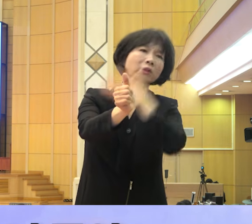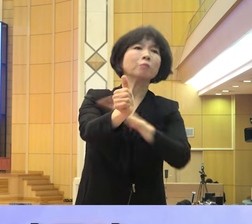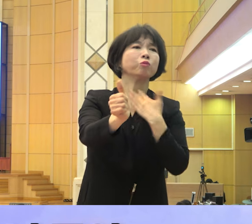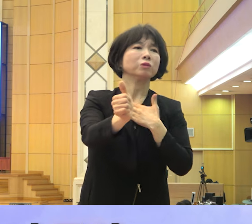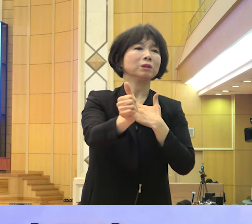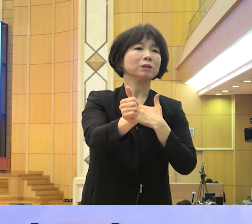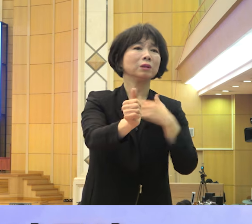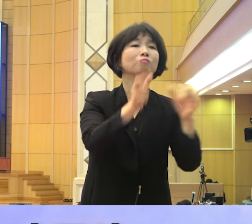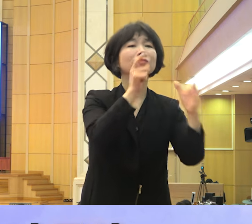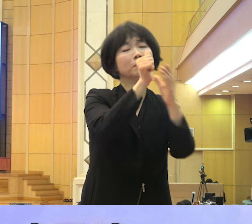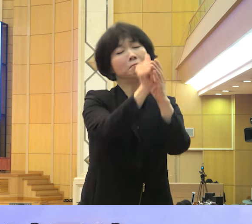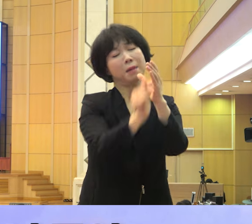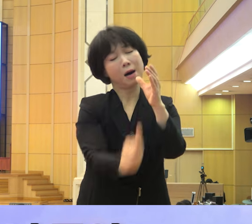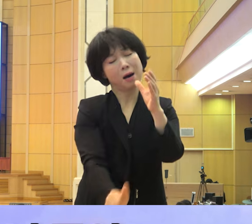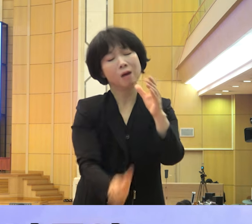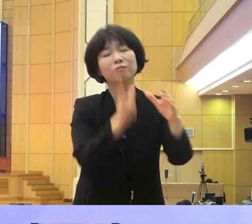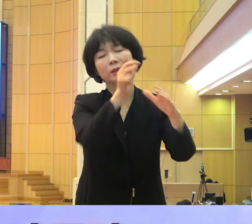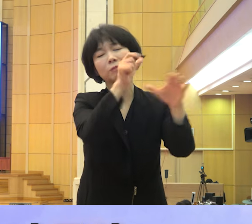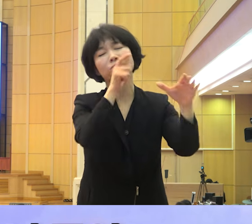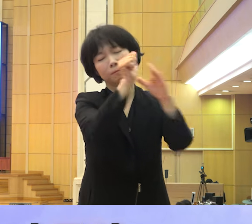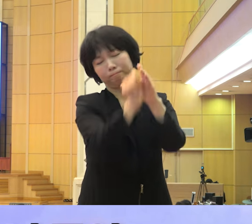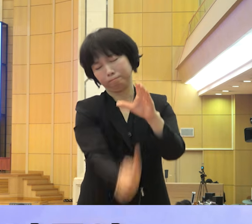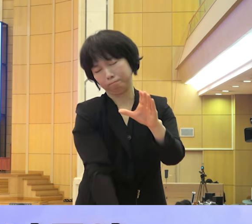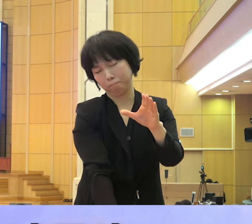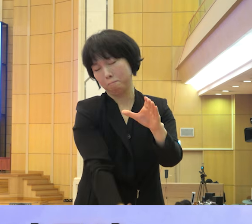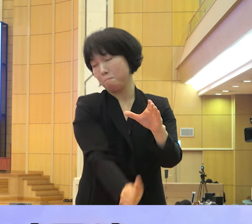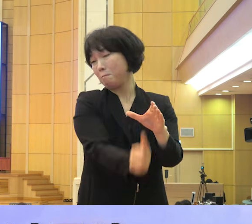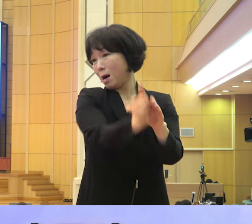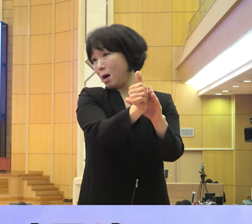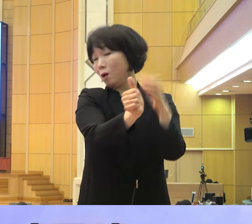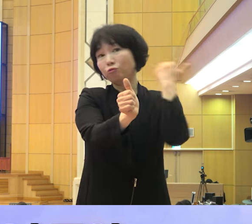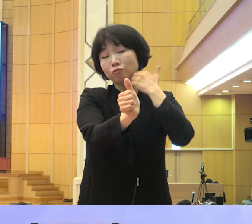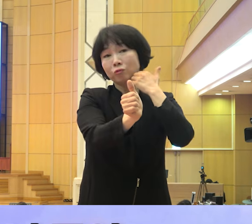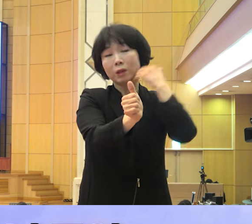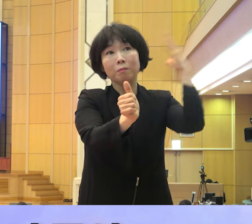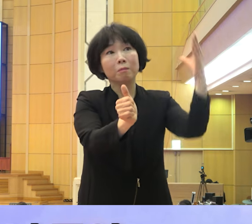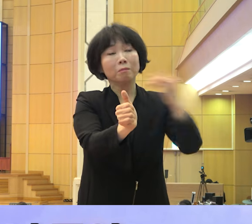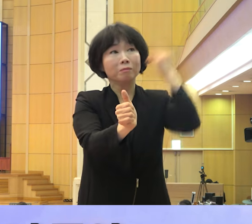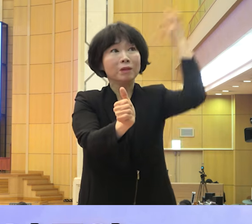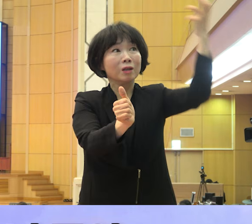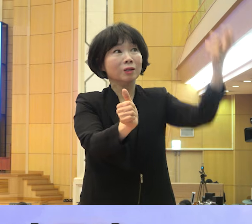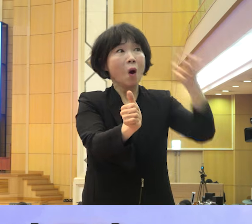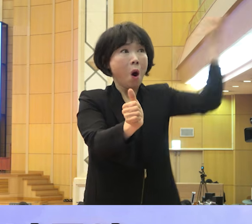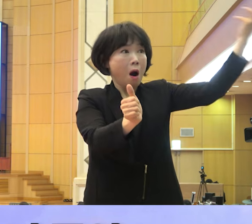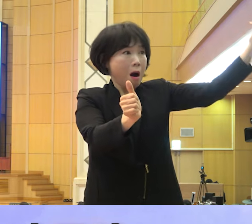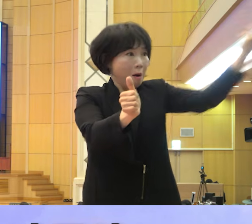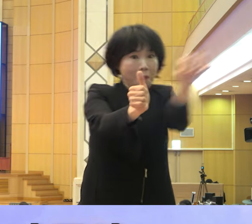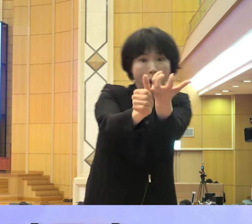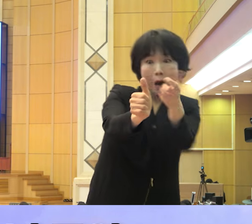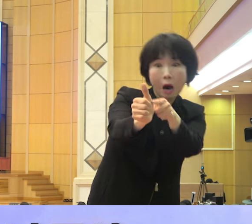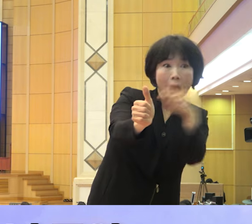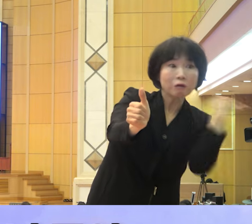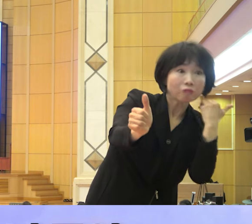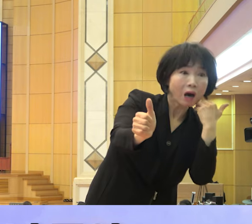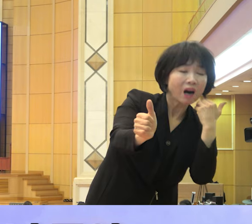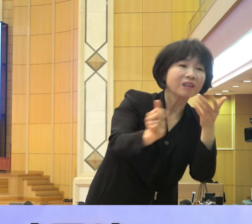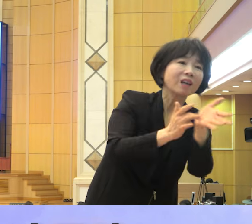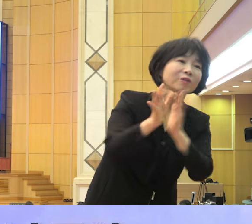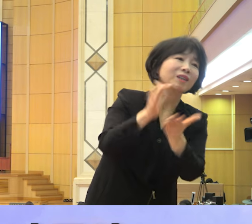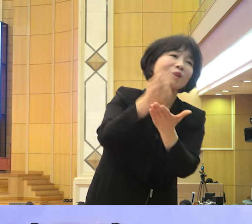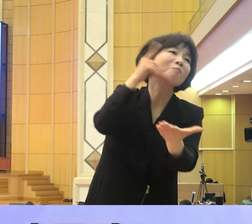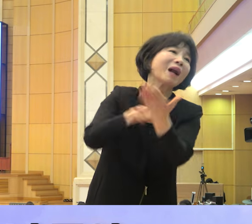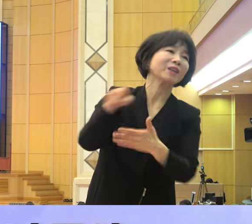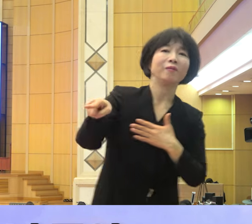모르지만 누구인가 누구 어떤 사람에게든지 성령이 비둘기 같은